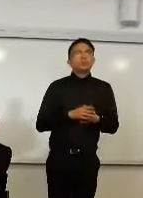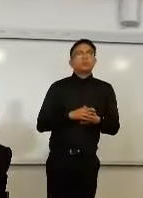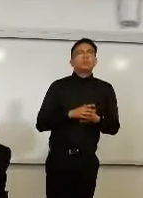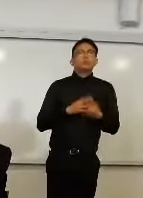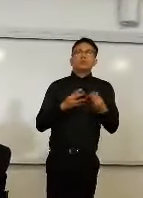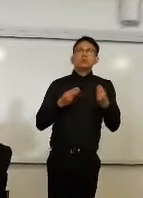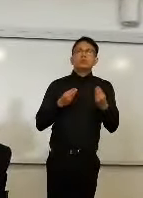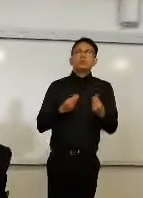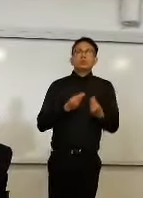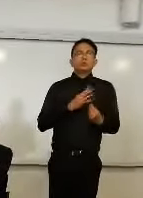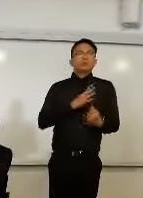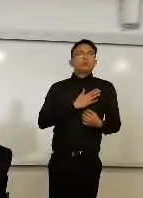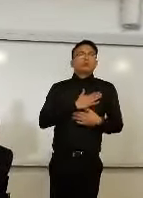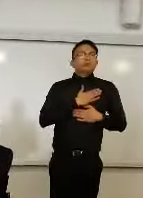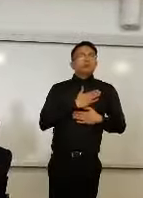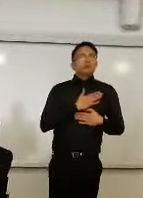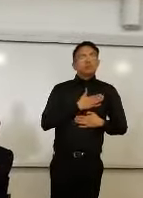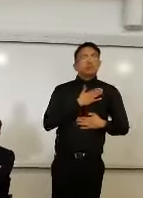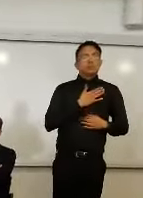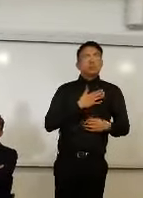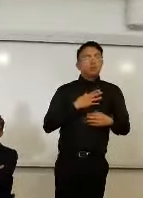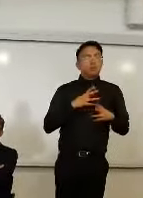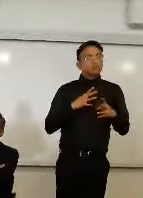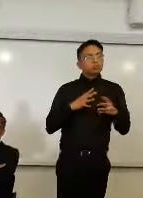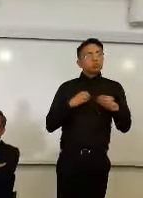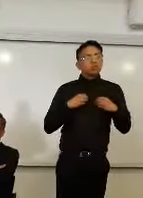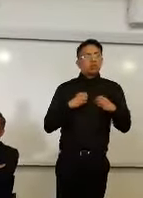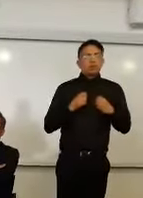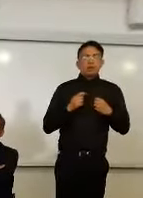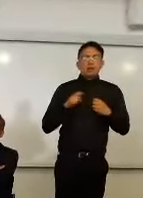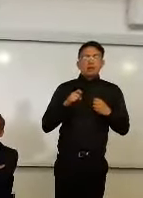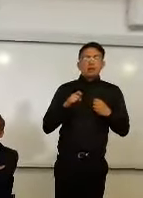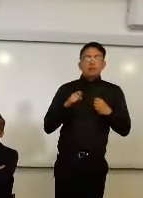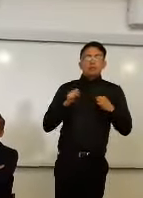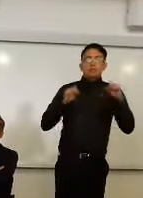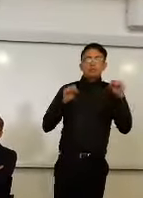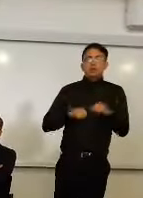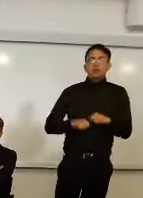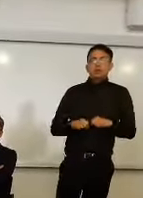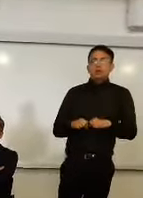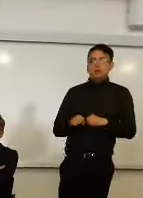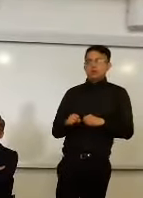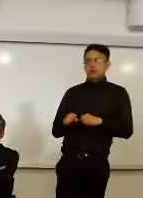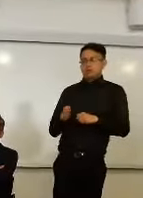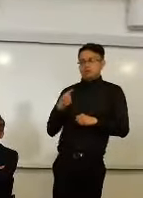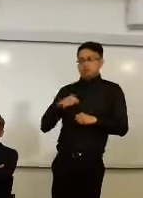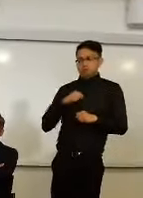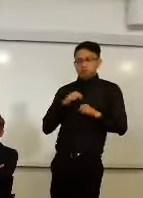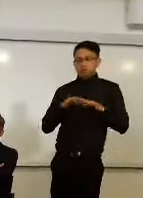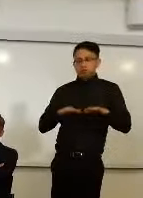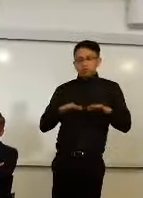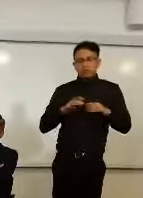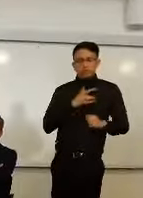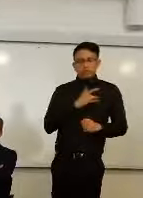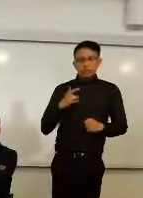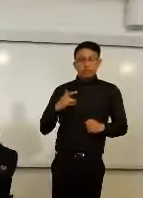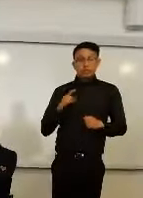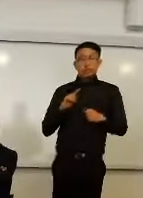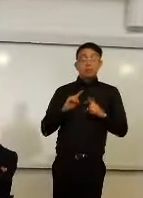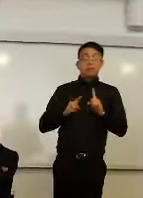muy a gusto, digámoslo abiertamente, con el hecho de que podamos, como sector, ser uno de